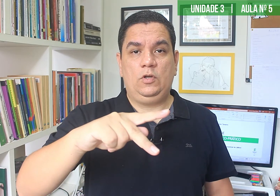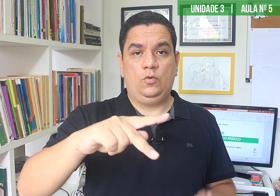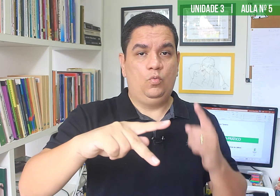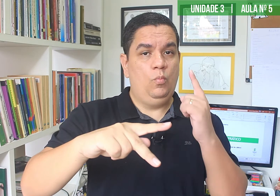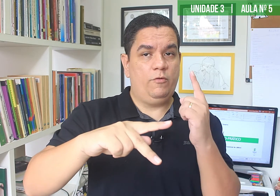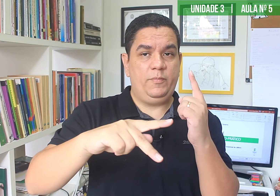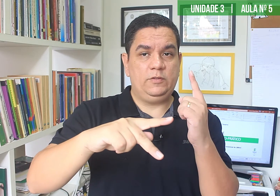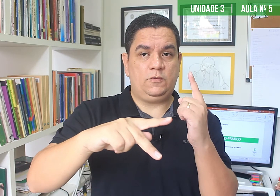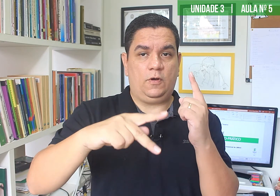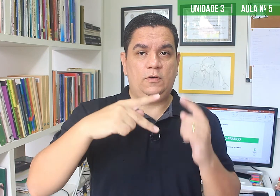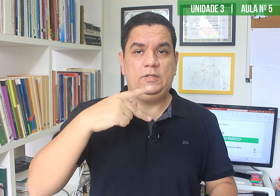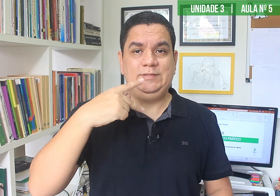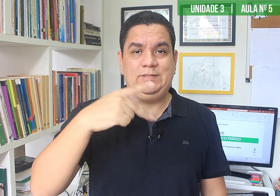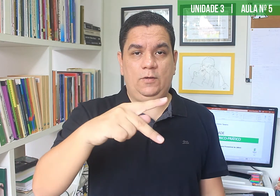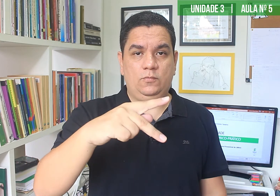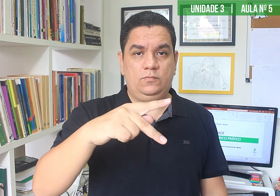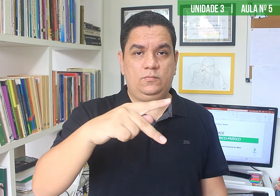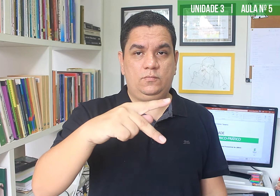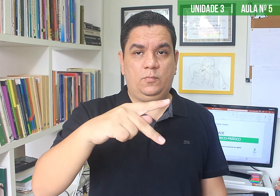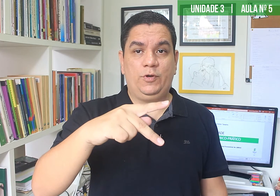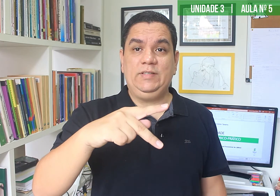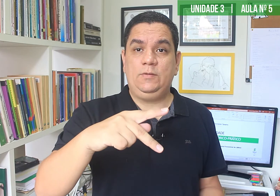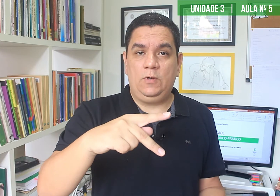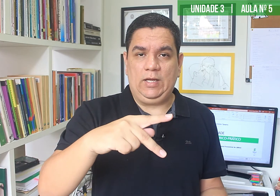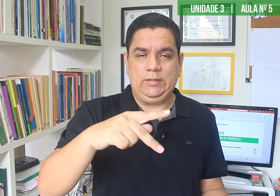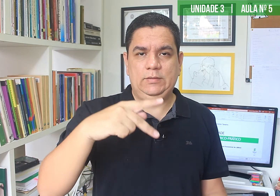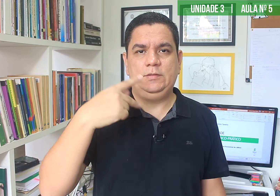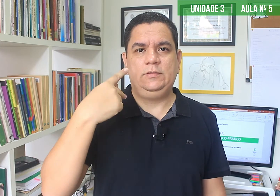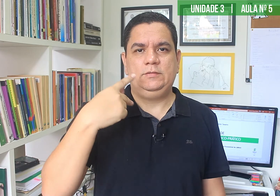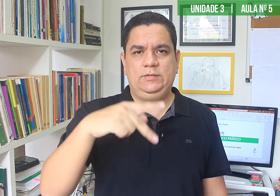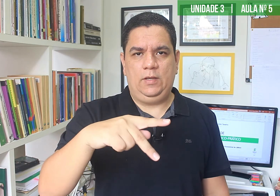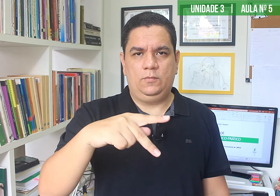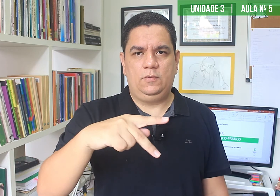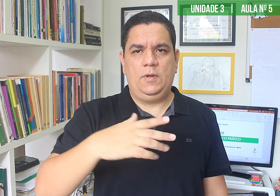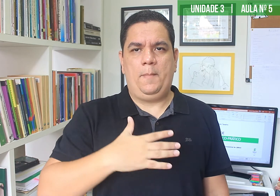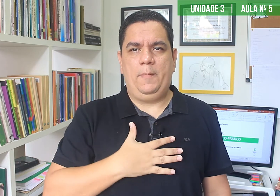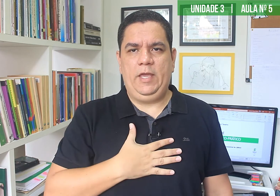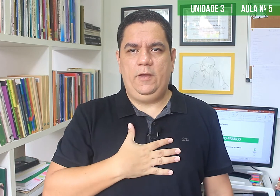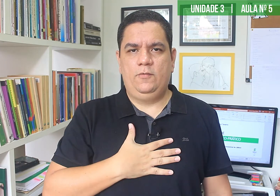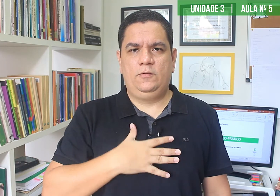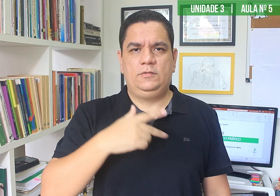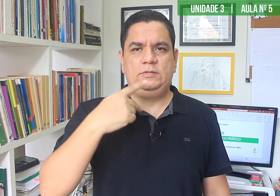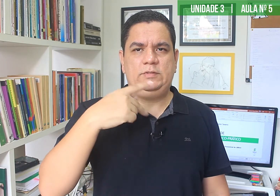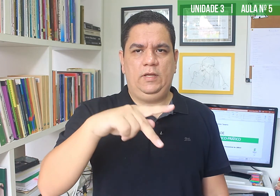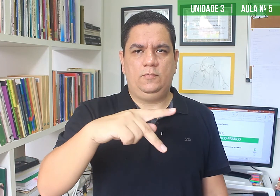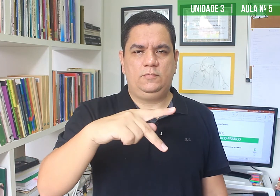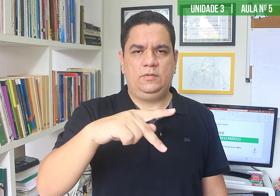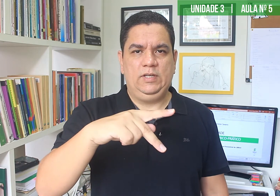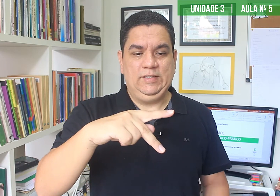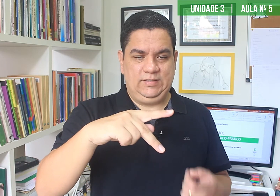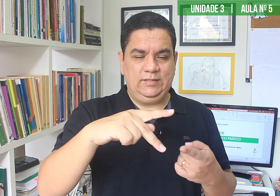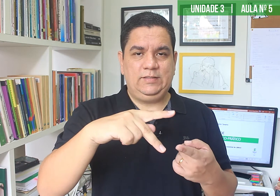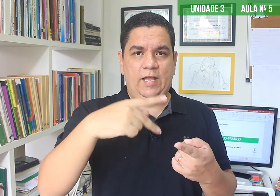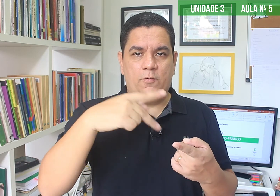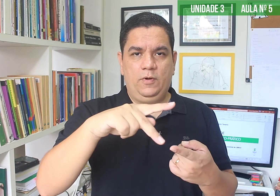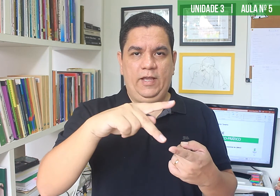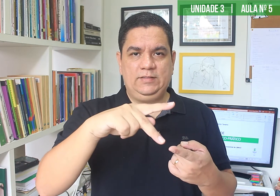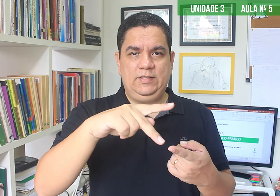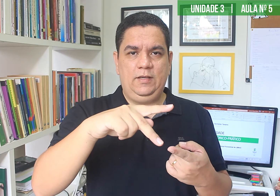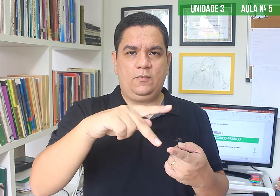Um movimento só. Teu. Porque é singular. Teu. Meu, teu. Se teu é assim, como